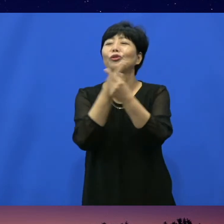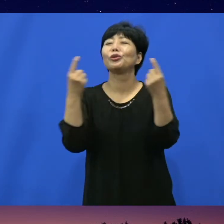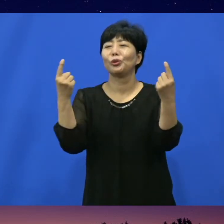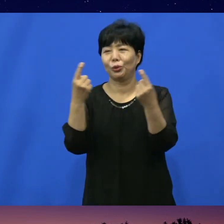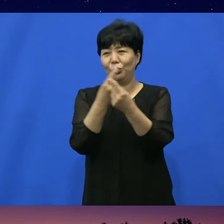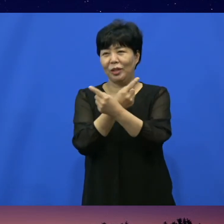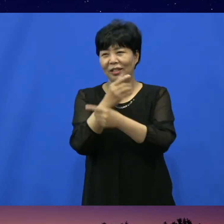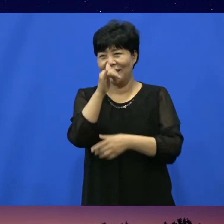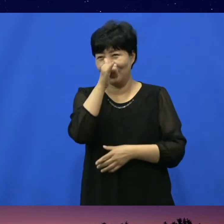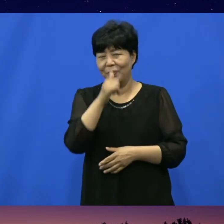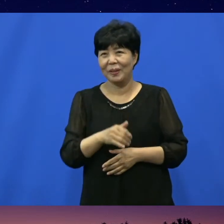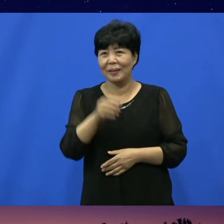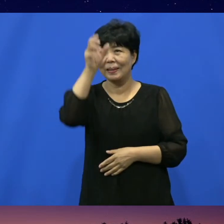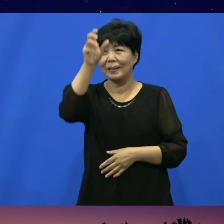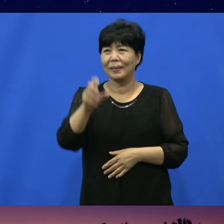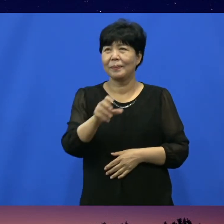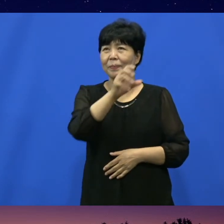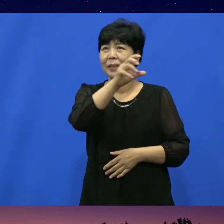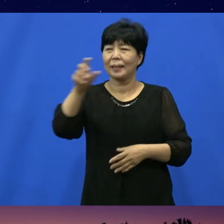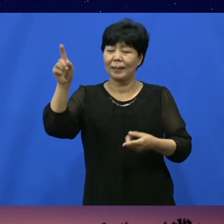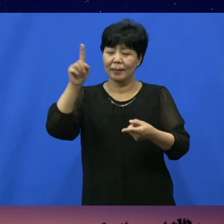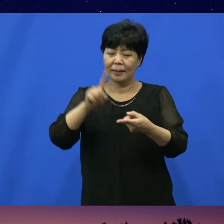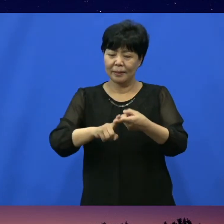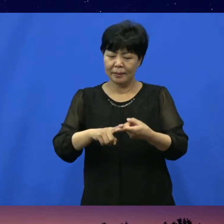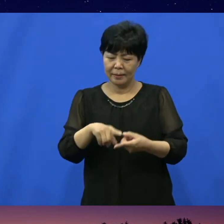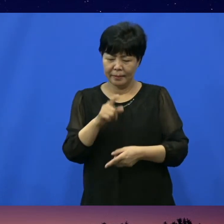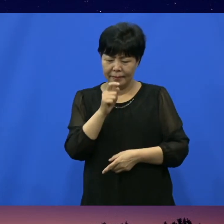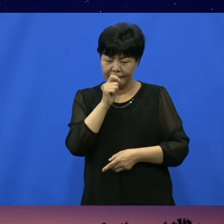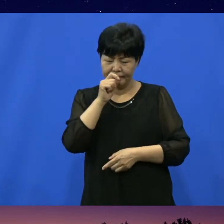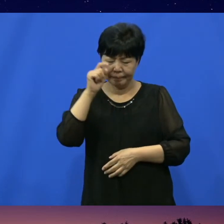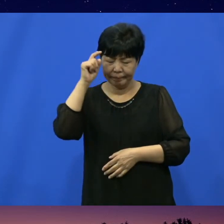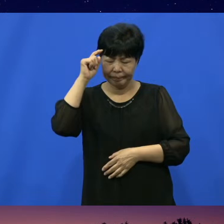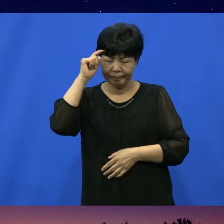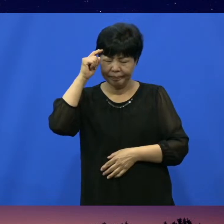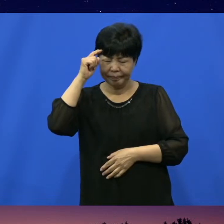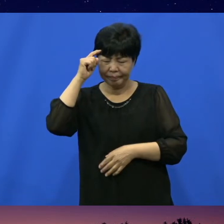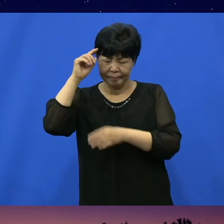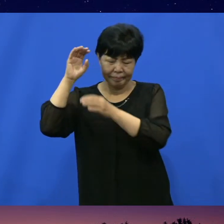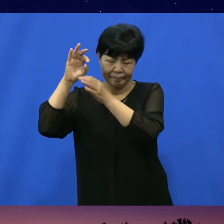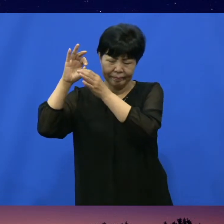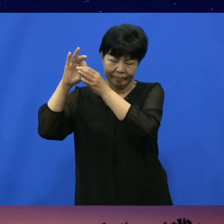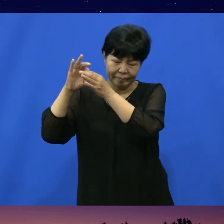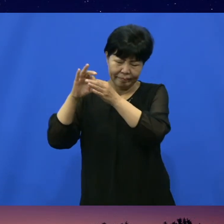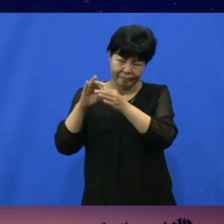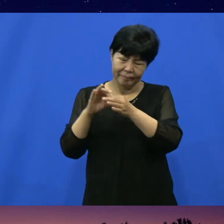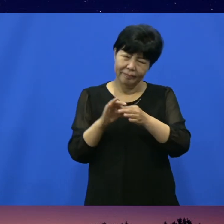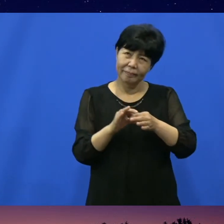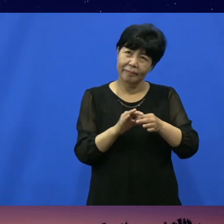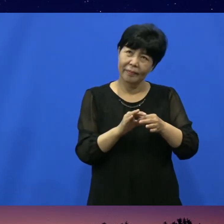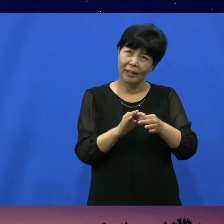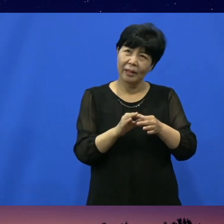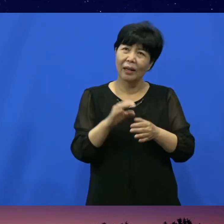십자가는 아무리 묵상해도 부족해요. 하나님의 사랑을 그 안에서 끊임없이 흘러나오니까.